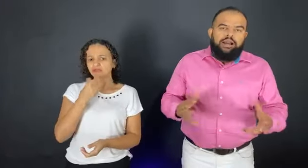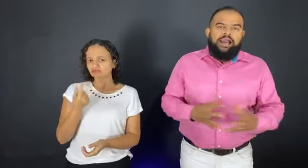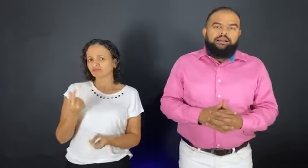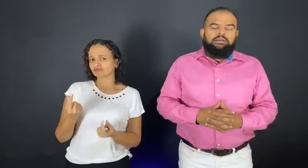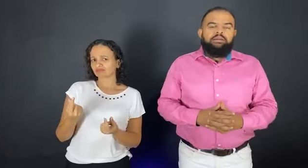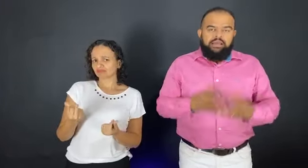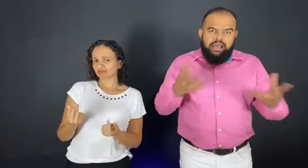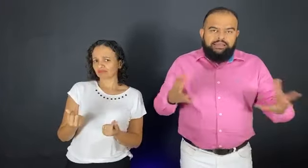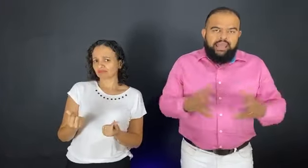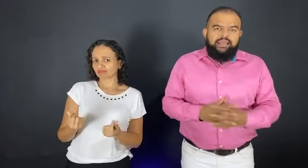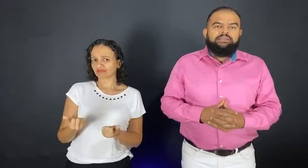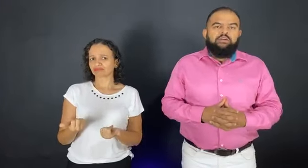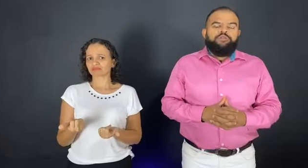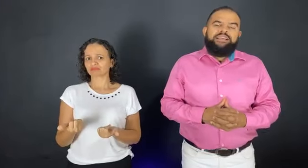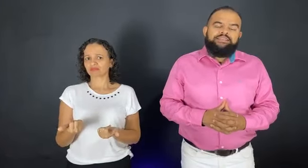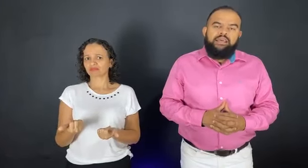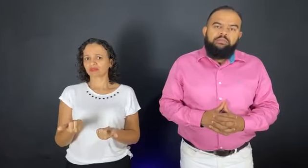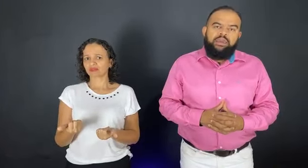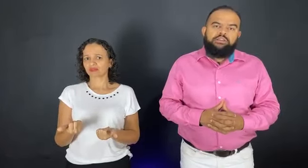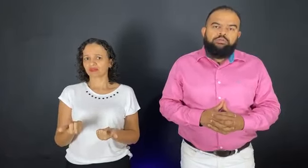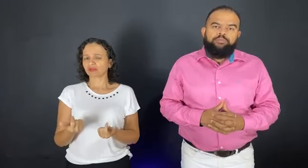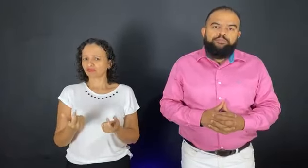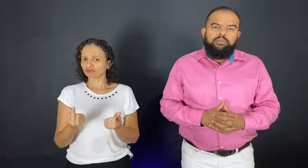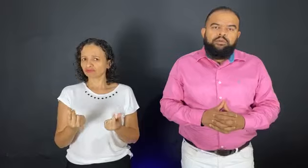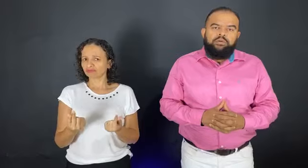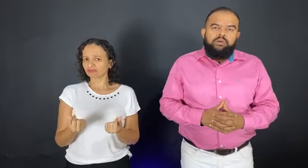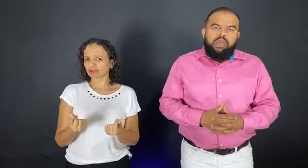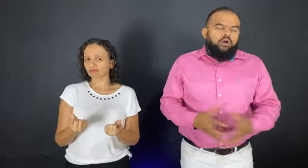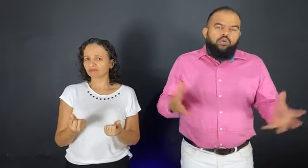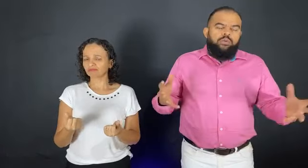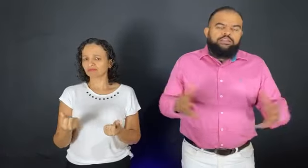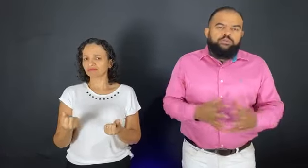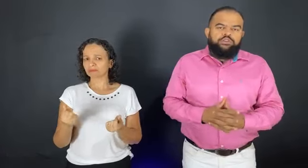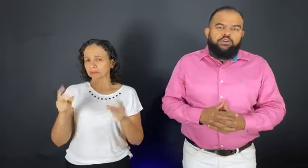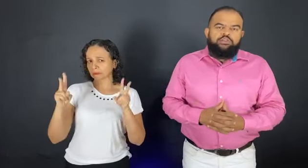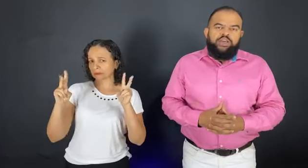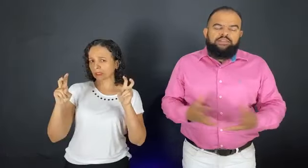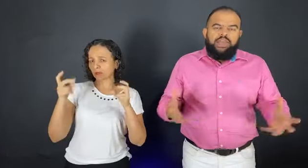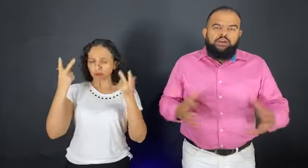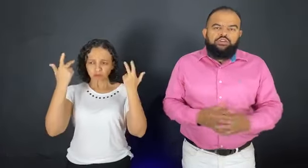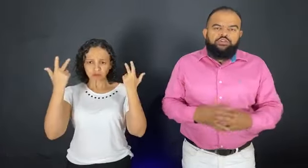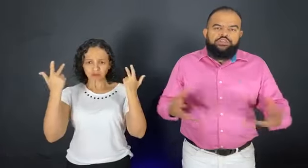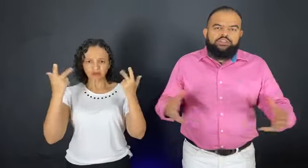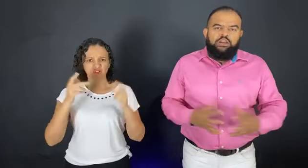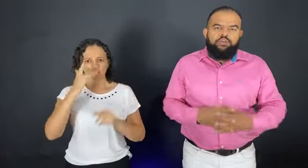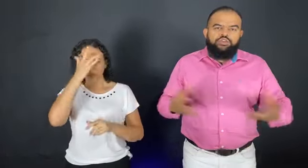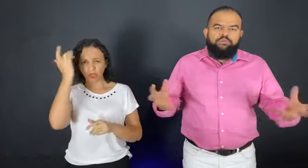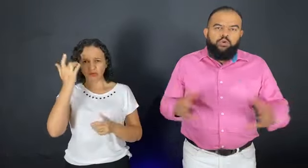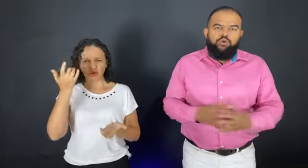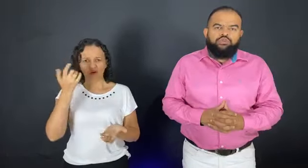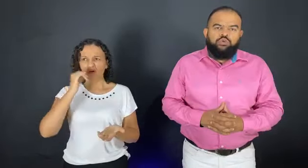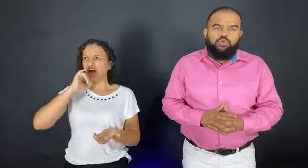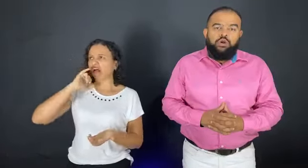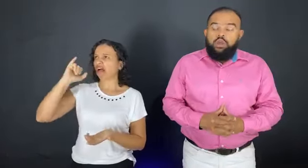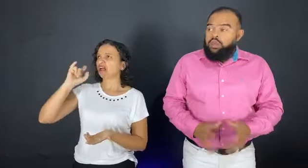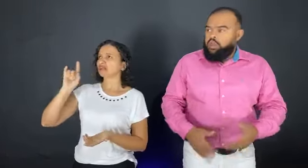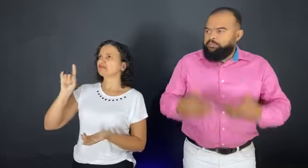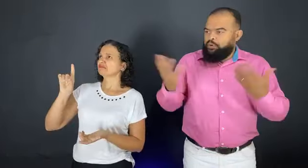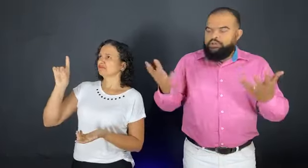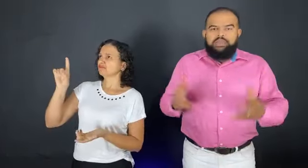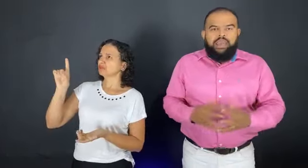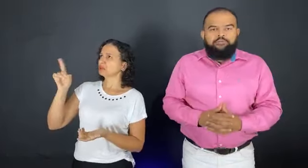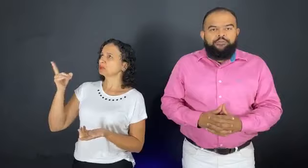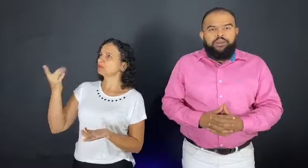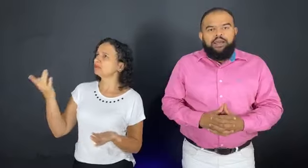podemos colocar até a questão financeira mesmo. Algumas pessoas falam: Deus, eu te sirvo, eu te busco.